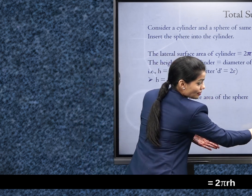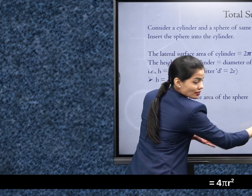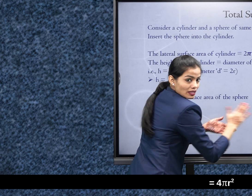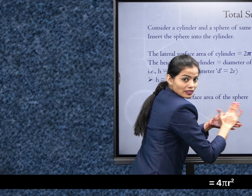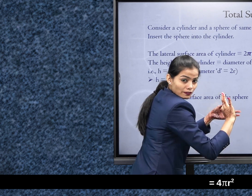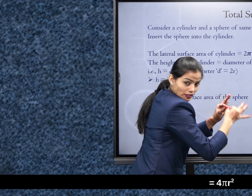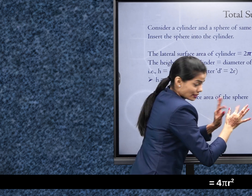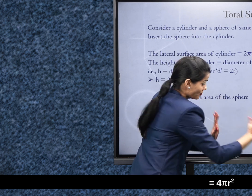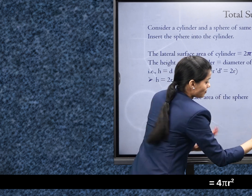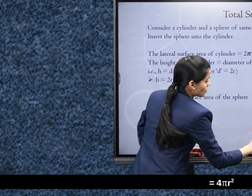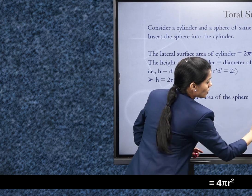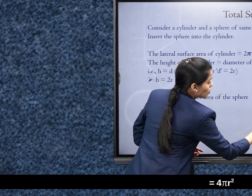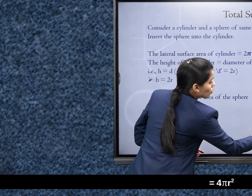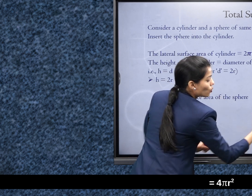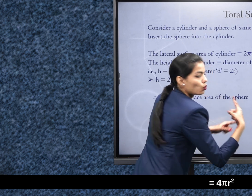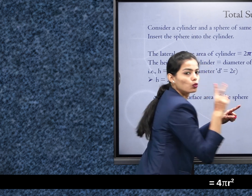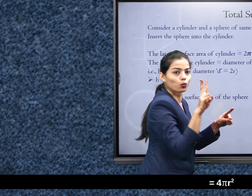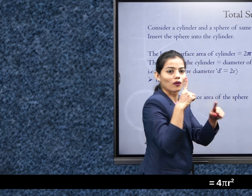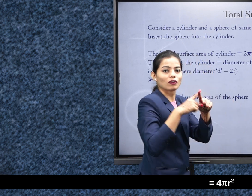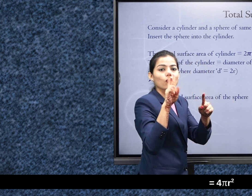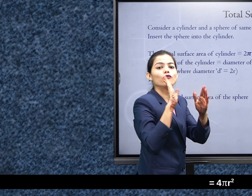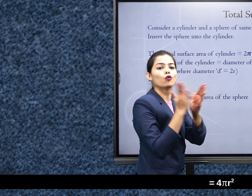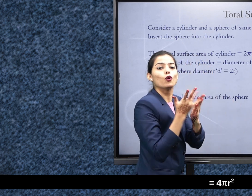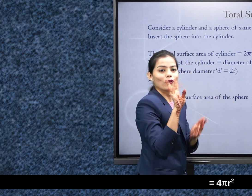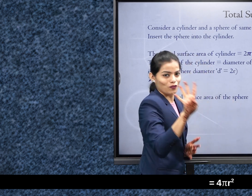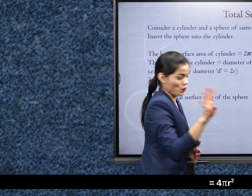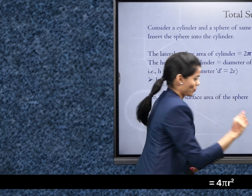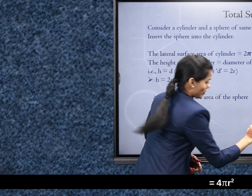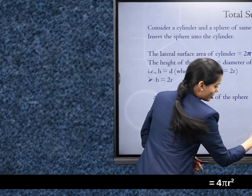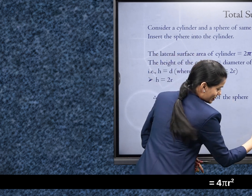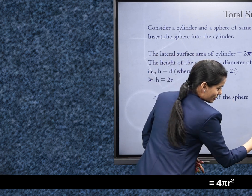ఇక్కడ h ప్లేస్లో 2r రీప్లేస్ చేస్తే 4πr².